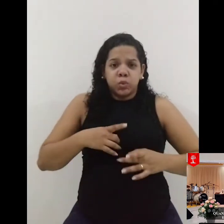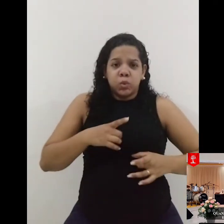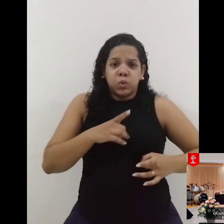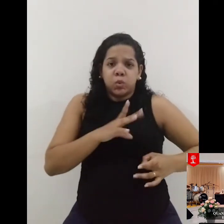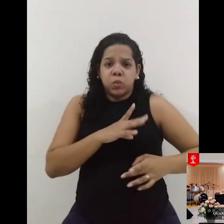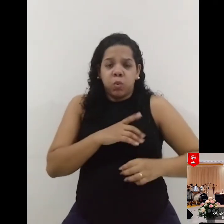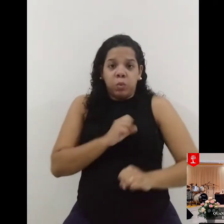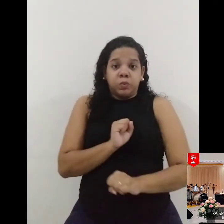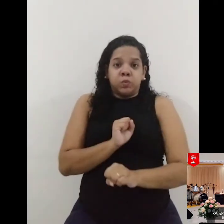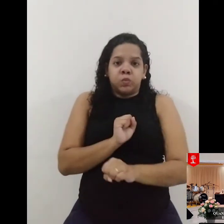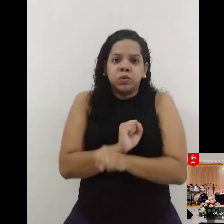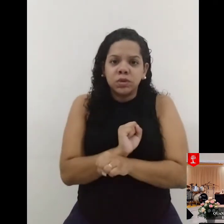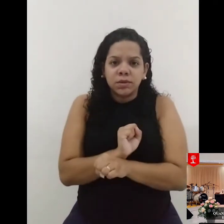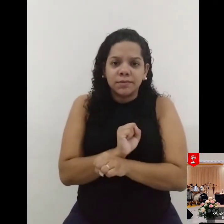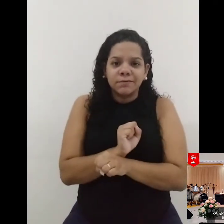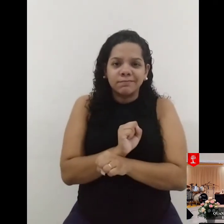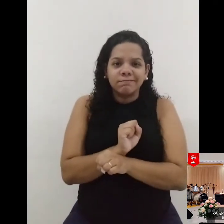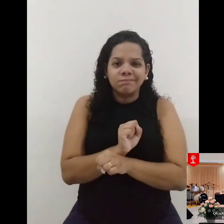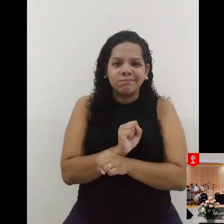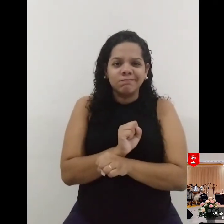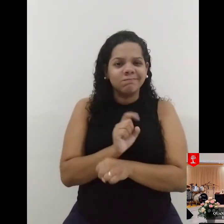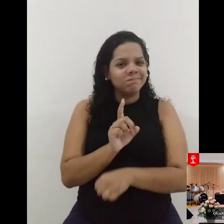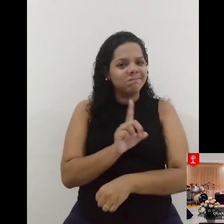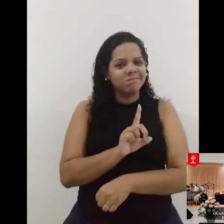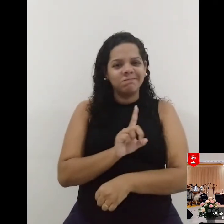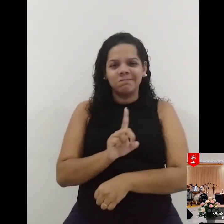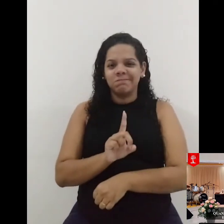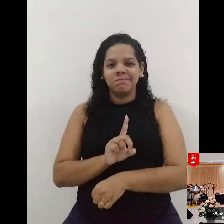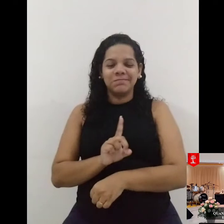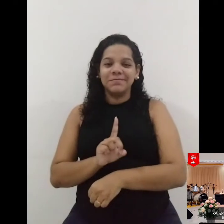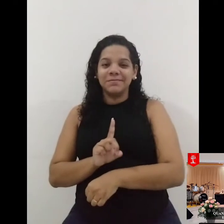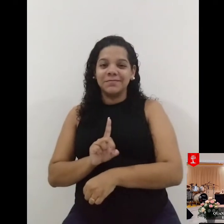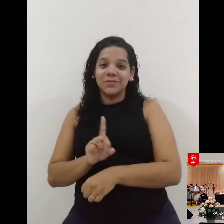é no Senhor.